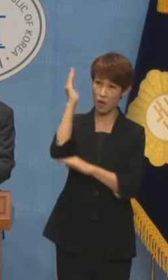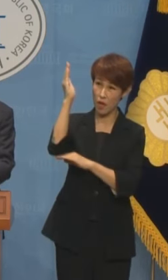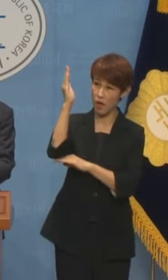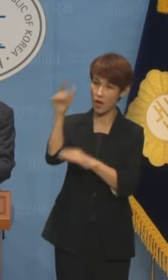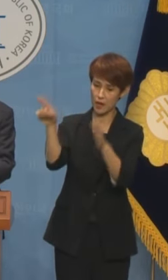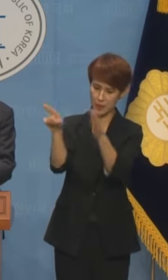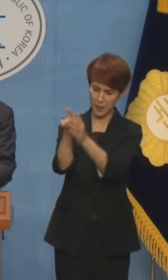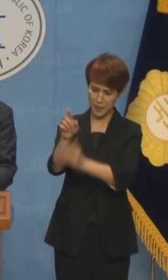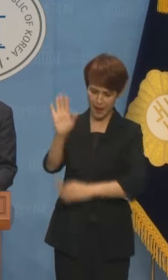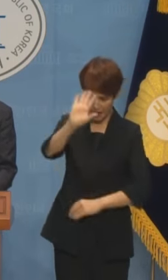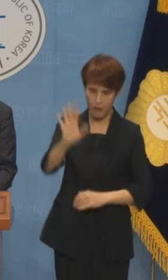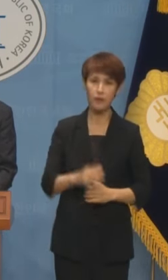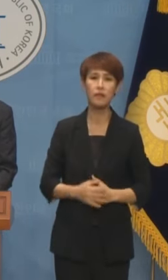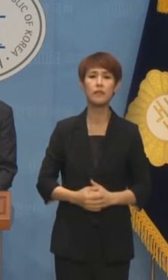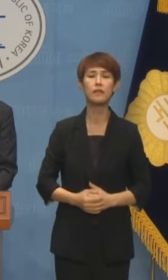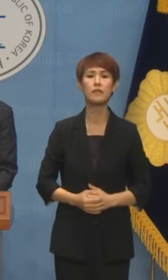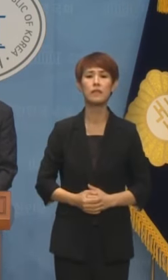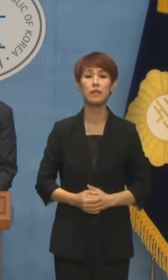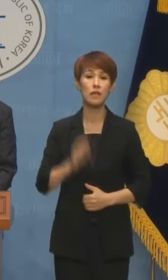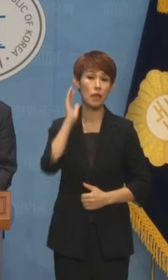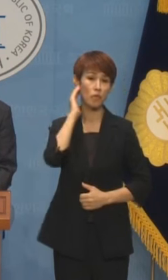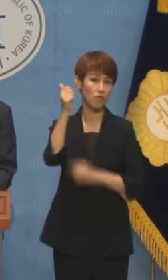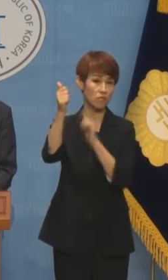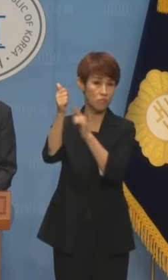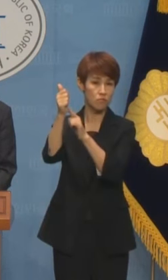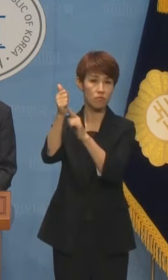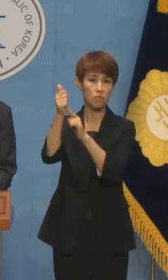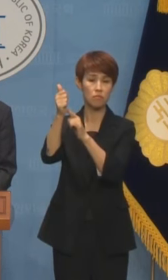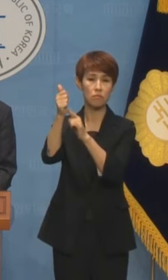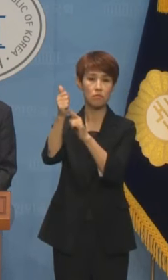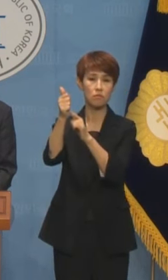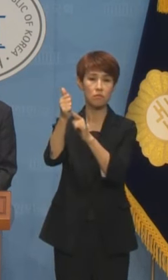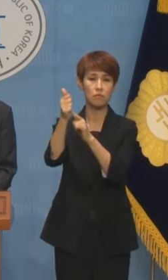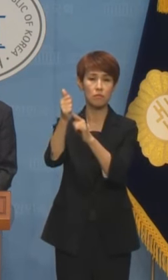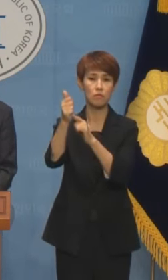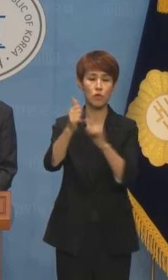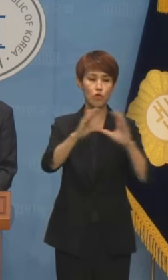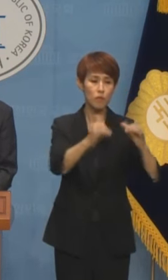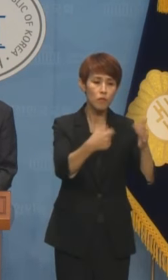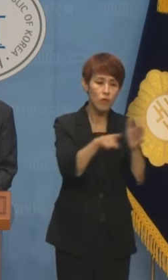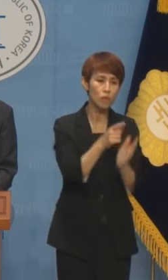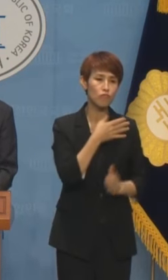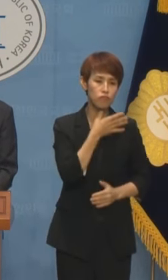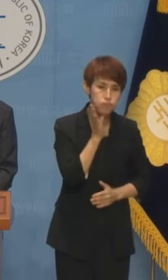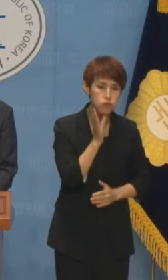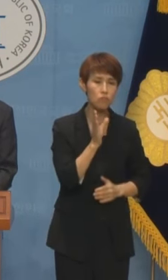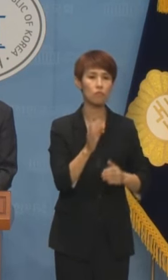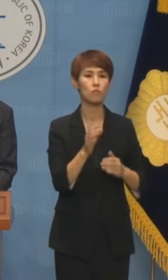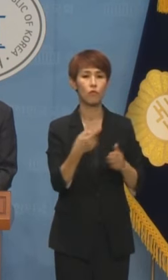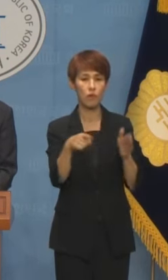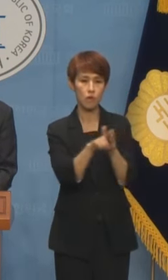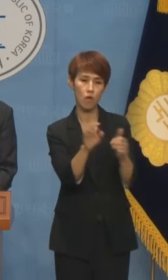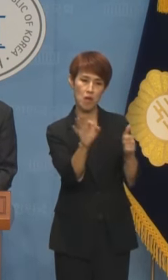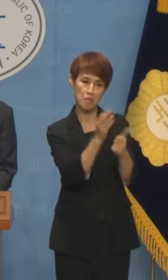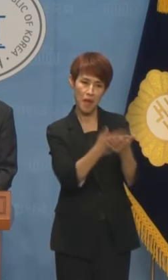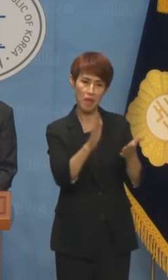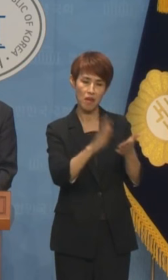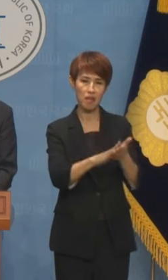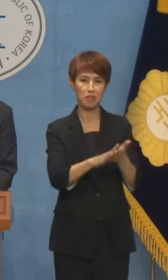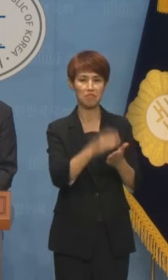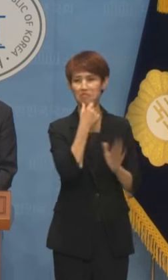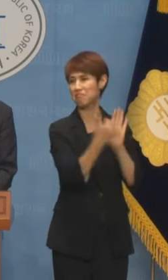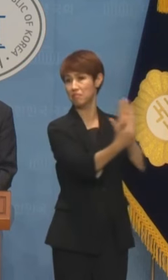말을 믿지 않는다. 대통령은 국민 노후를 위한 연금 개혁을 거부했지만